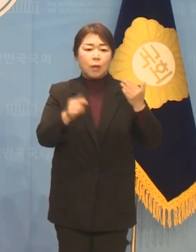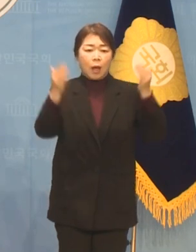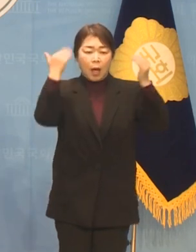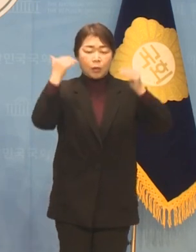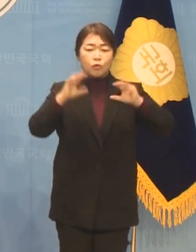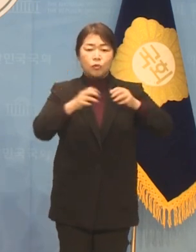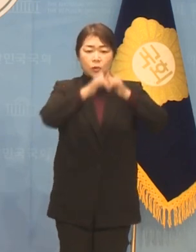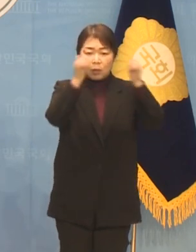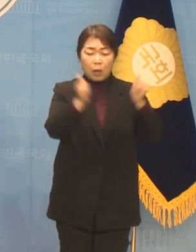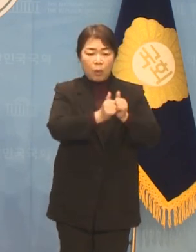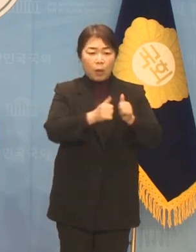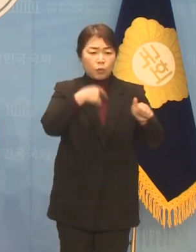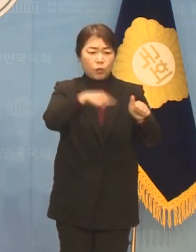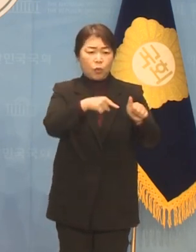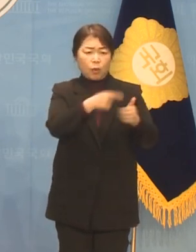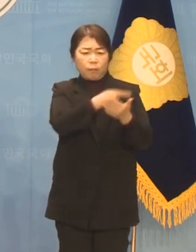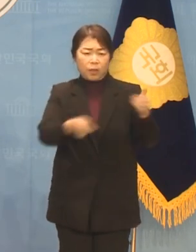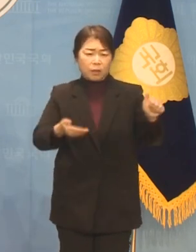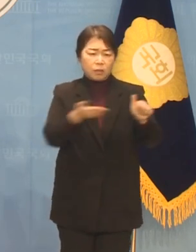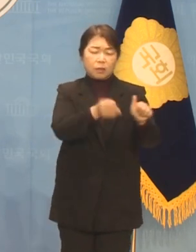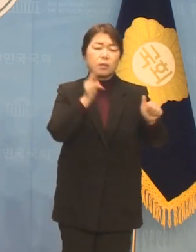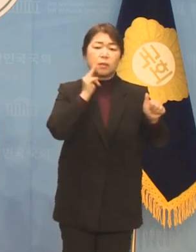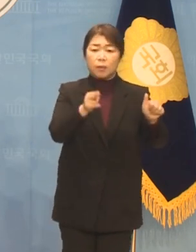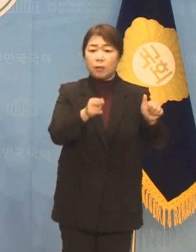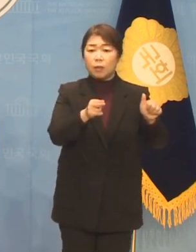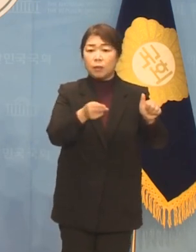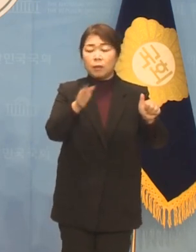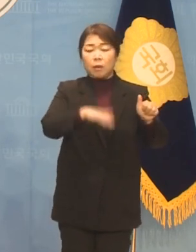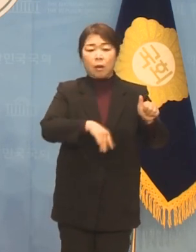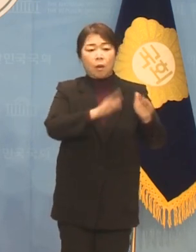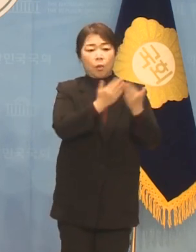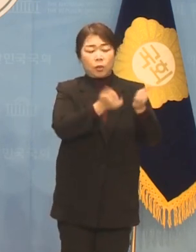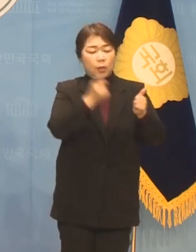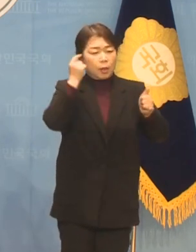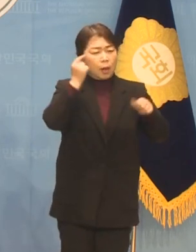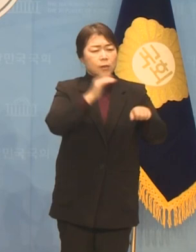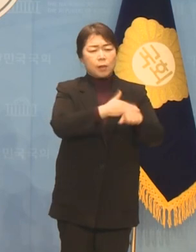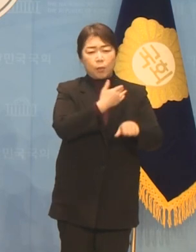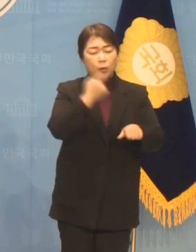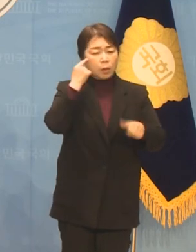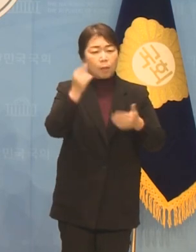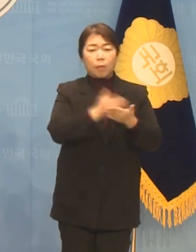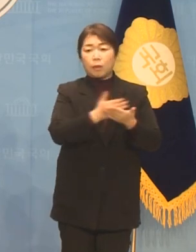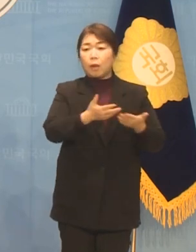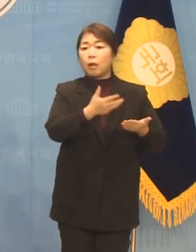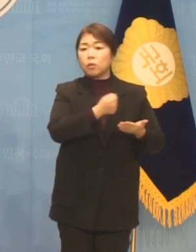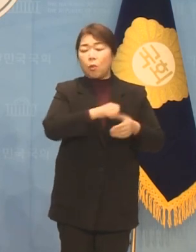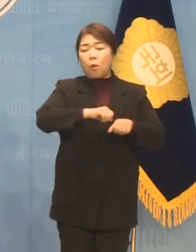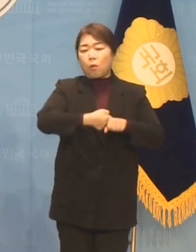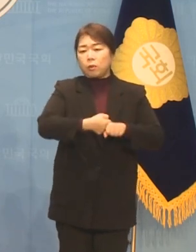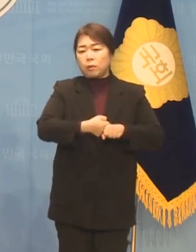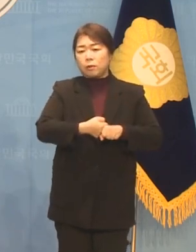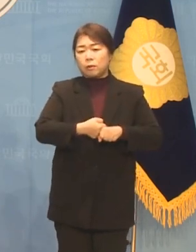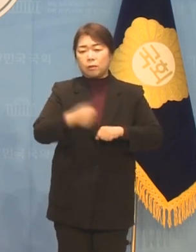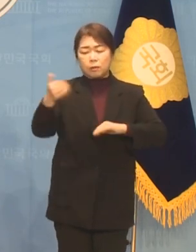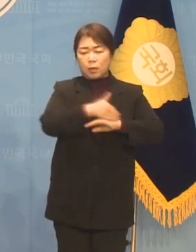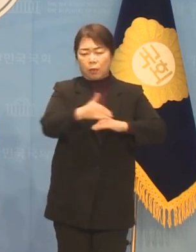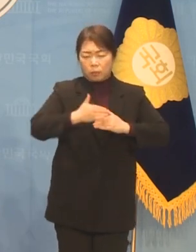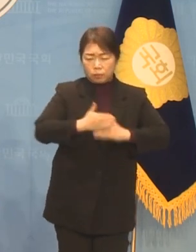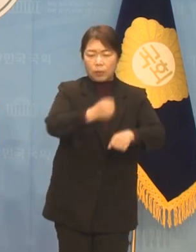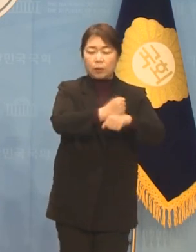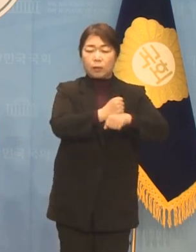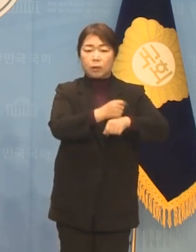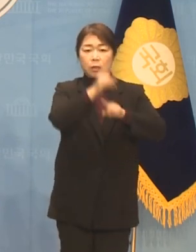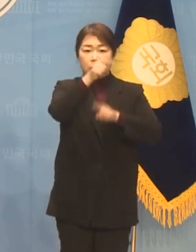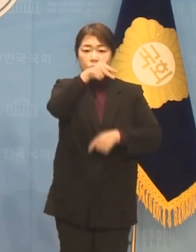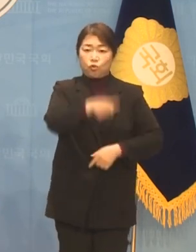것이 분명한데도 자신의 잘못된 생각과 판단을 거두기는커녕 저리 억지스럽게 밀고 가는 이주호 장관